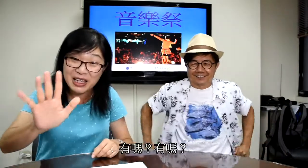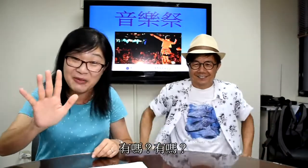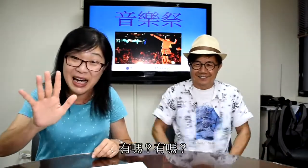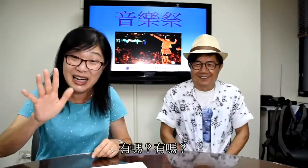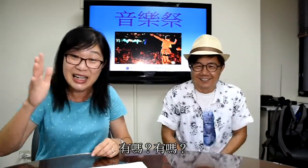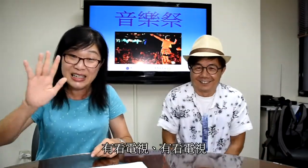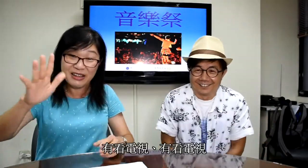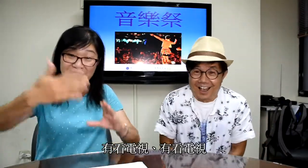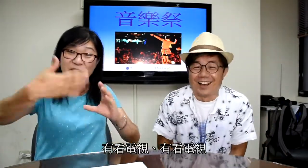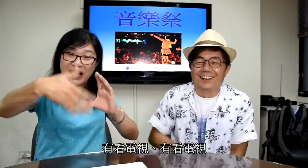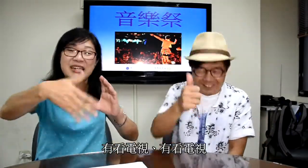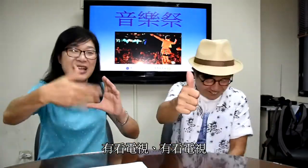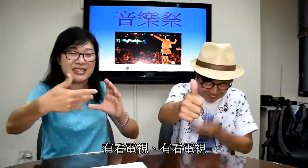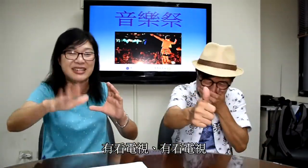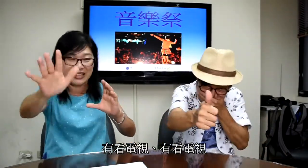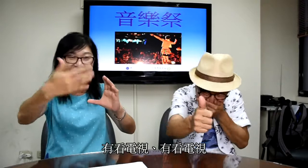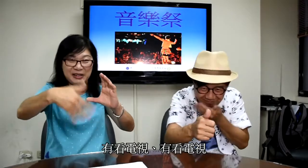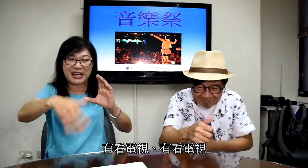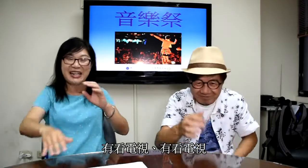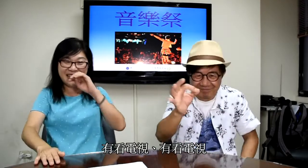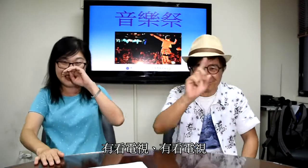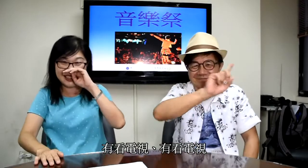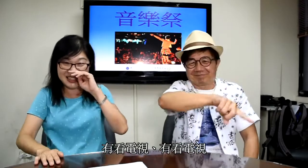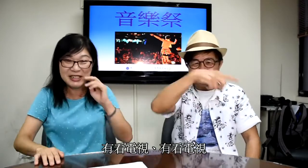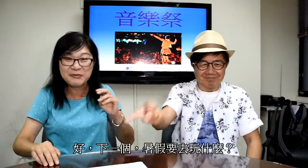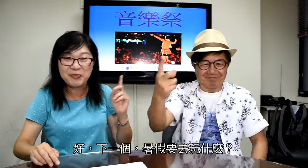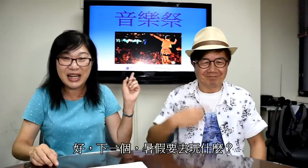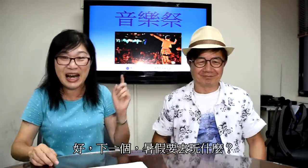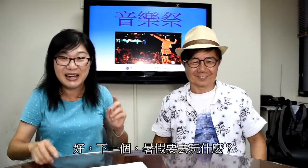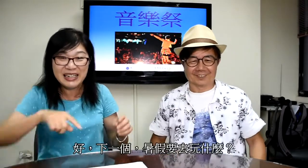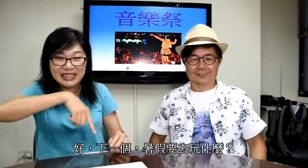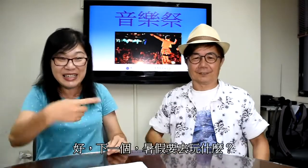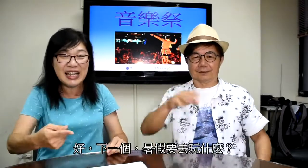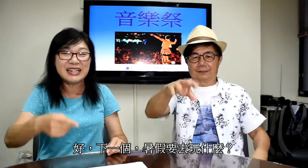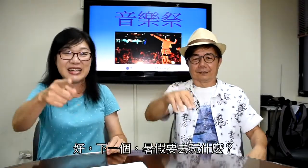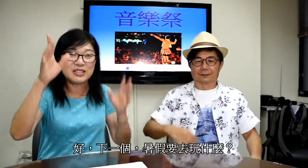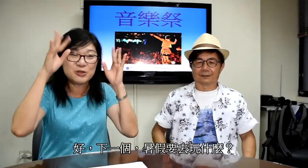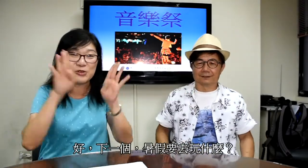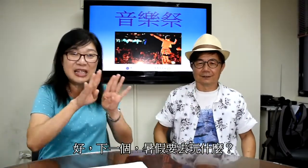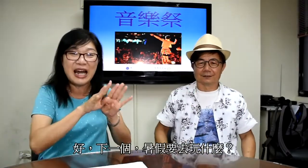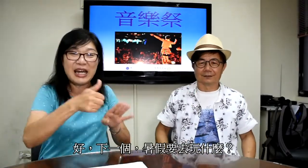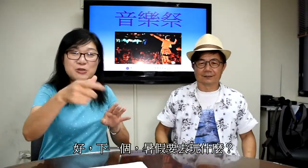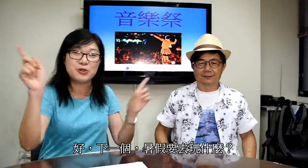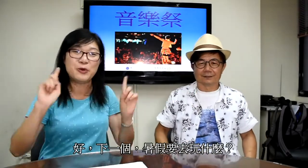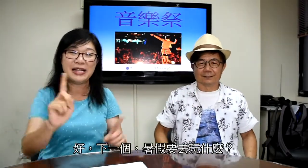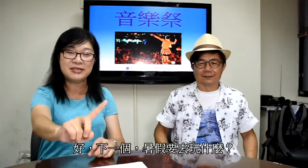吗？有看电视，人家有看电视。好，下一个暑假要去玩什